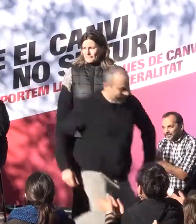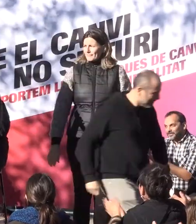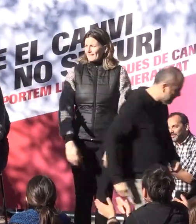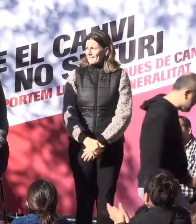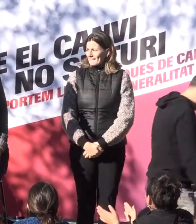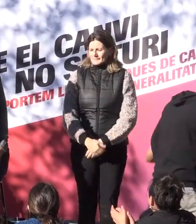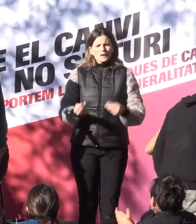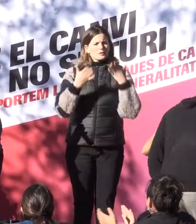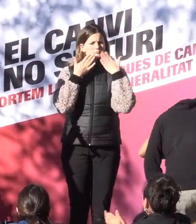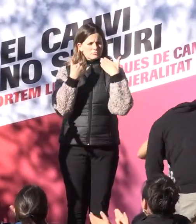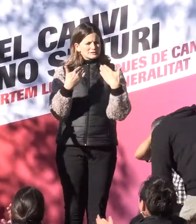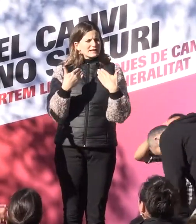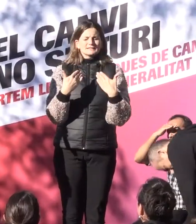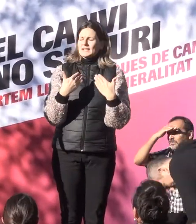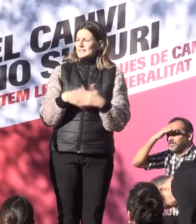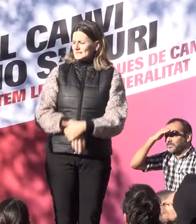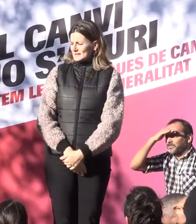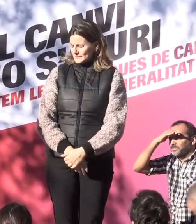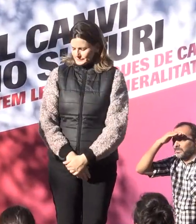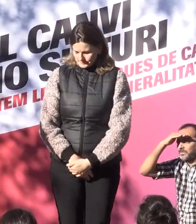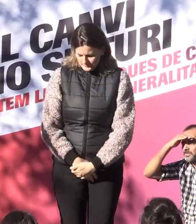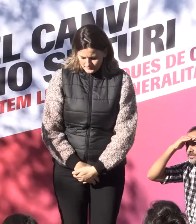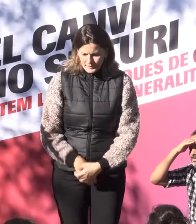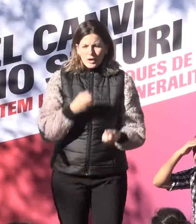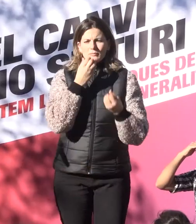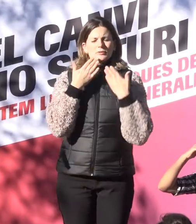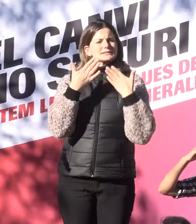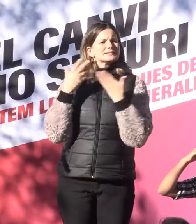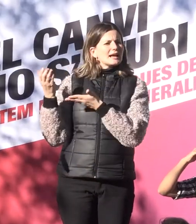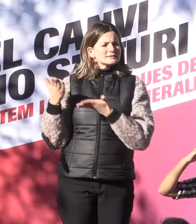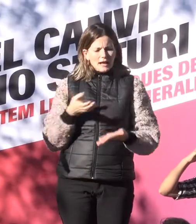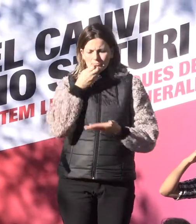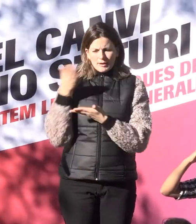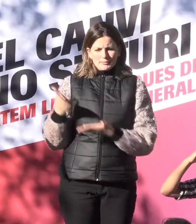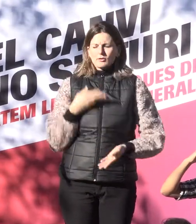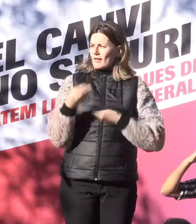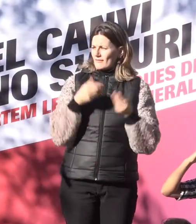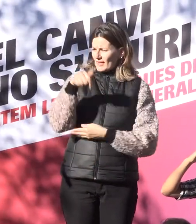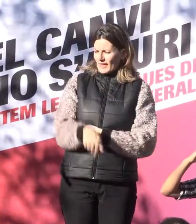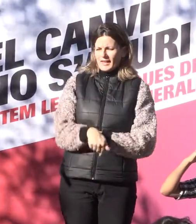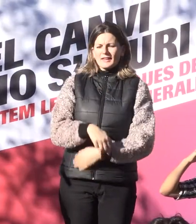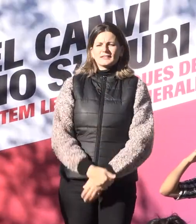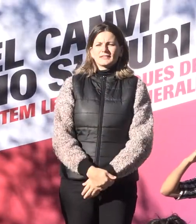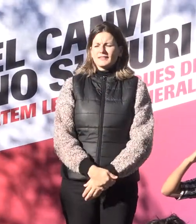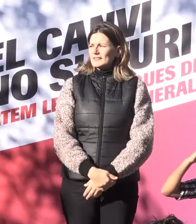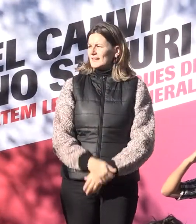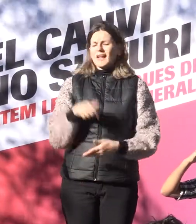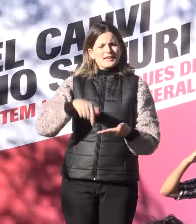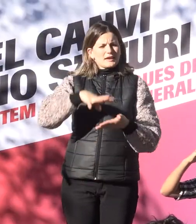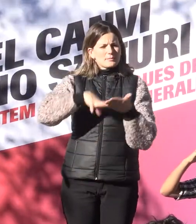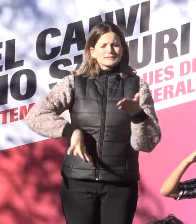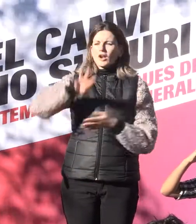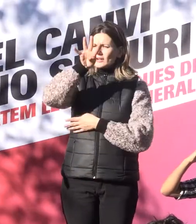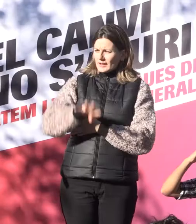nada más bueno agradecer este un poco la ecología que mandaba acá barcelona